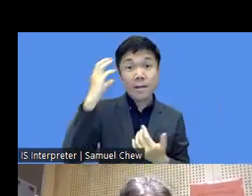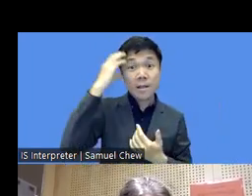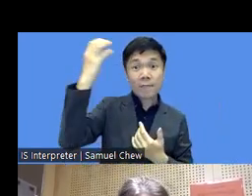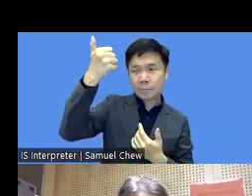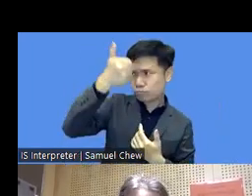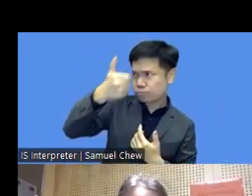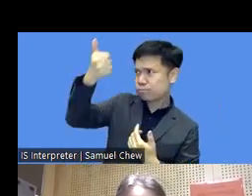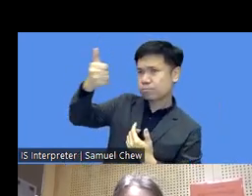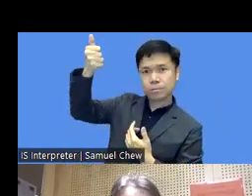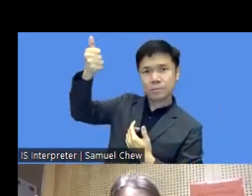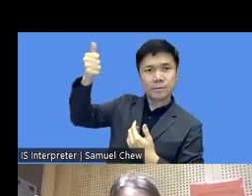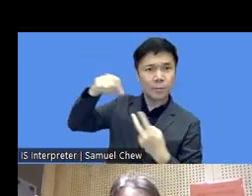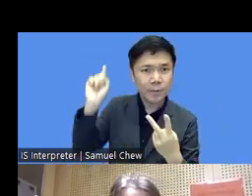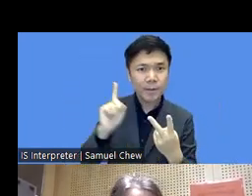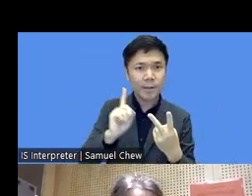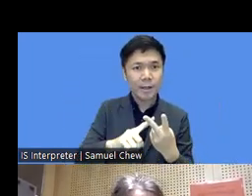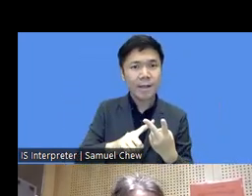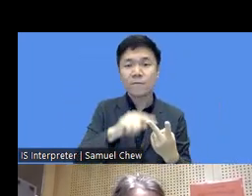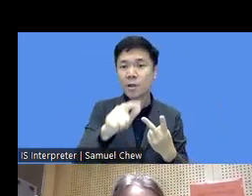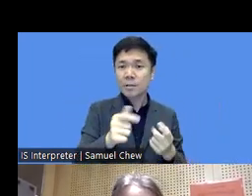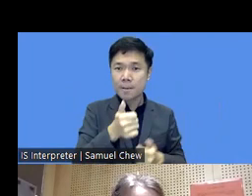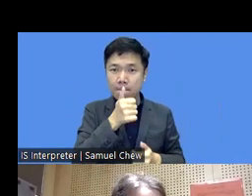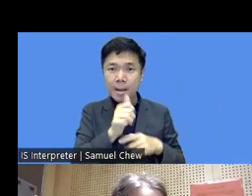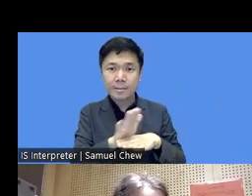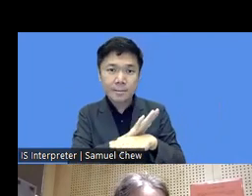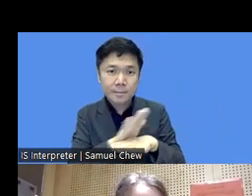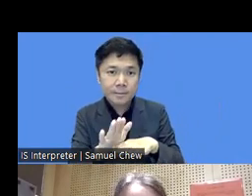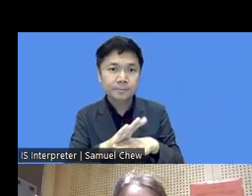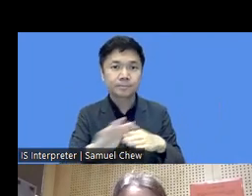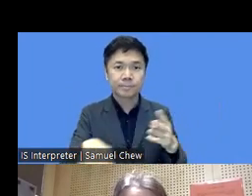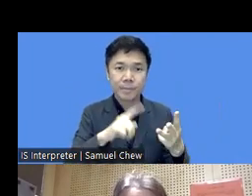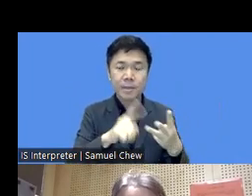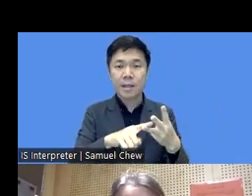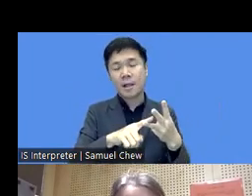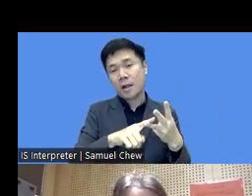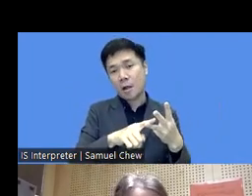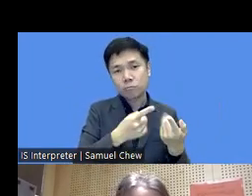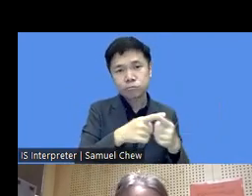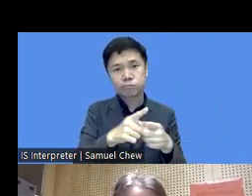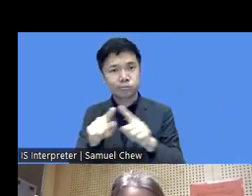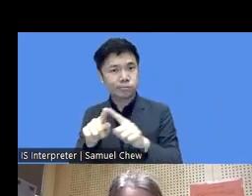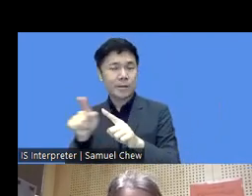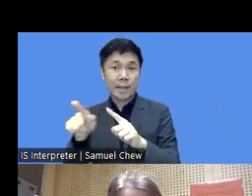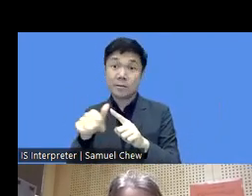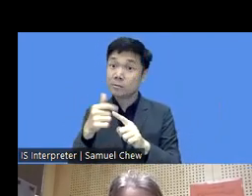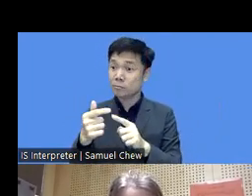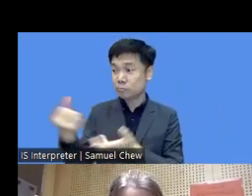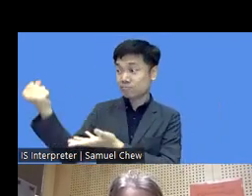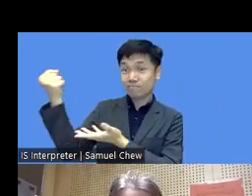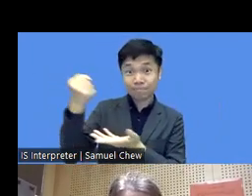los ministerios, los representantes del sector privado, los sectores de desarrollo, y eso es solamente para darles una idea cómo